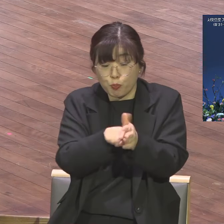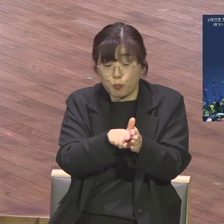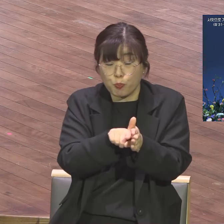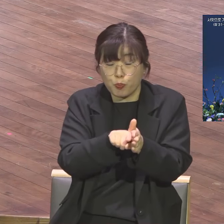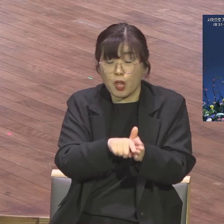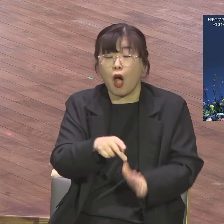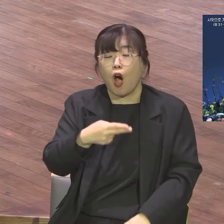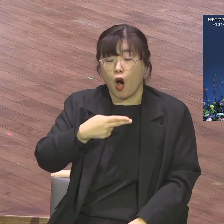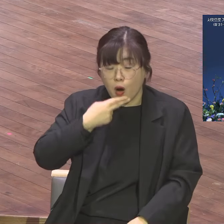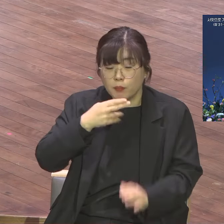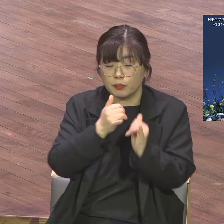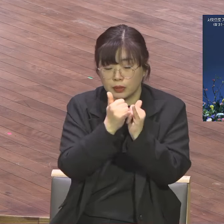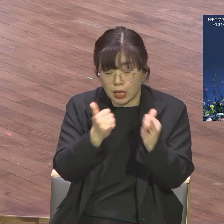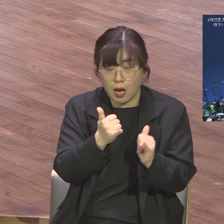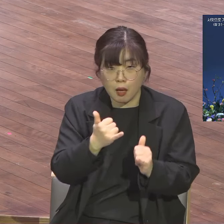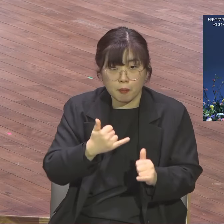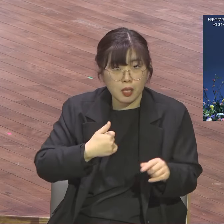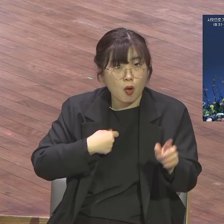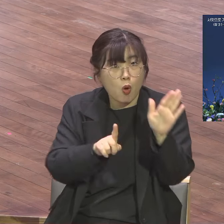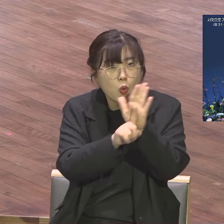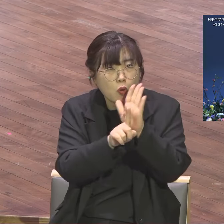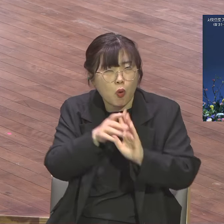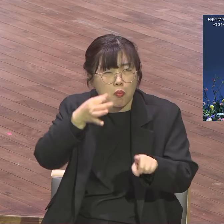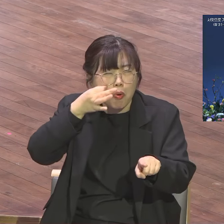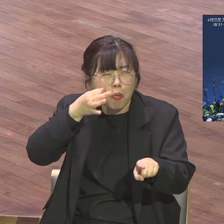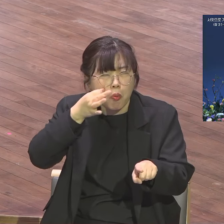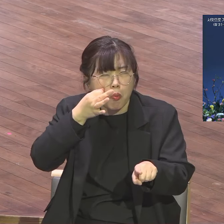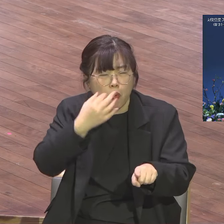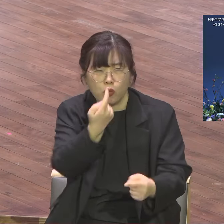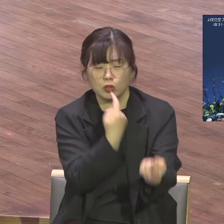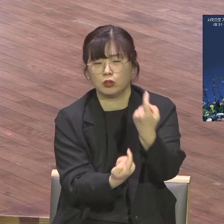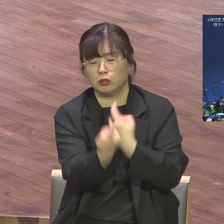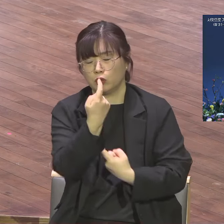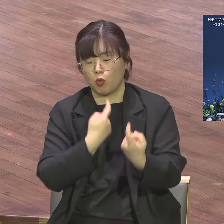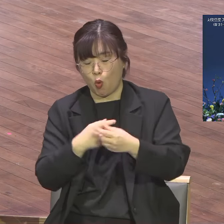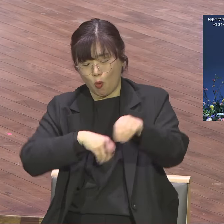그래서 그 인턴십 하라는데